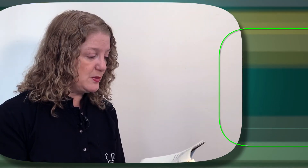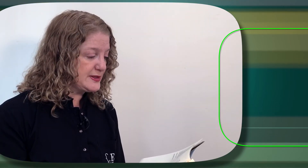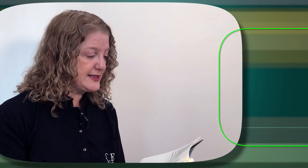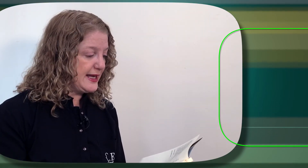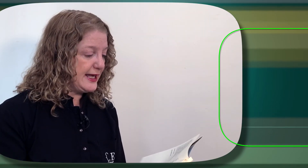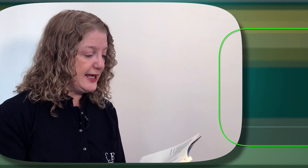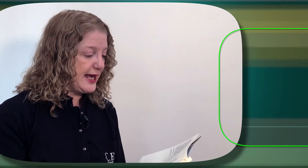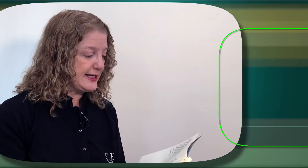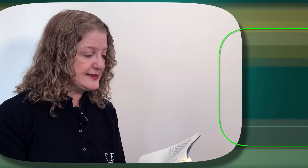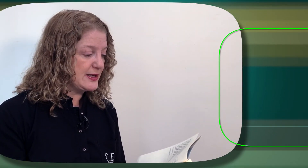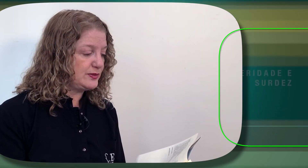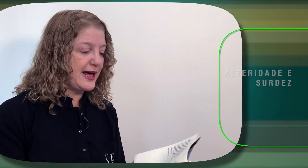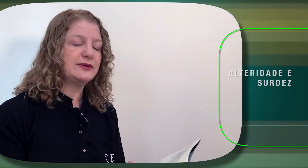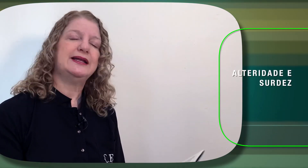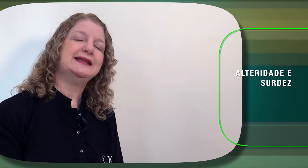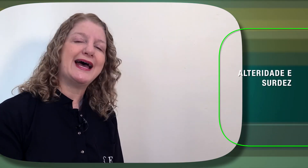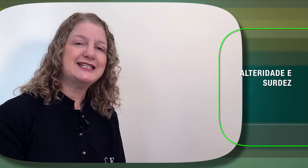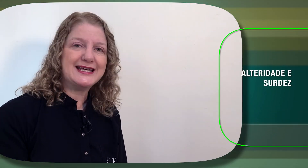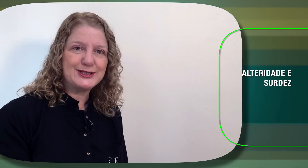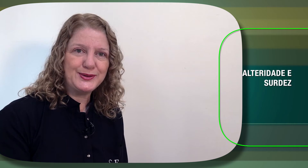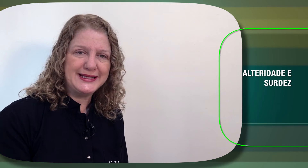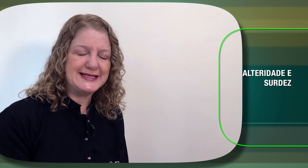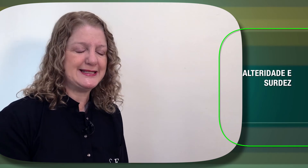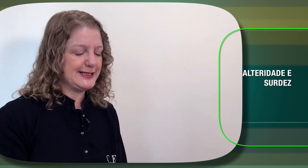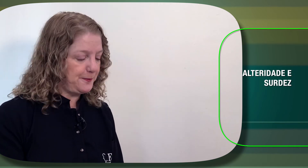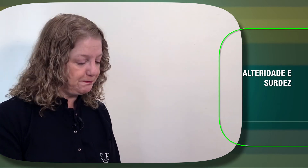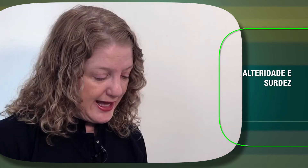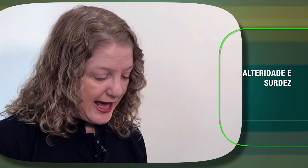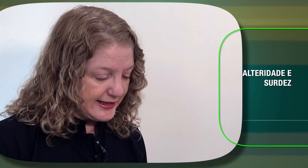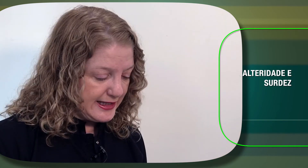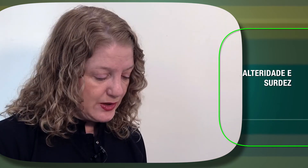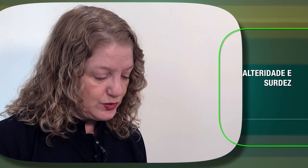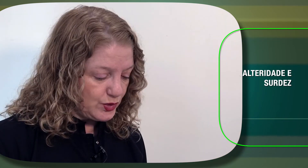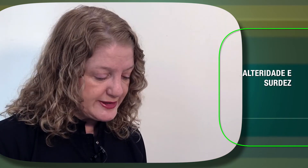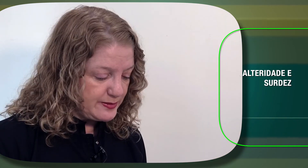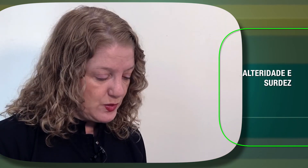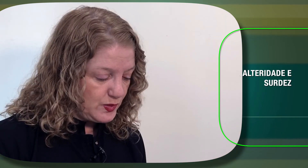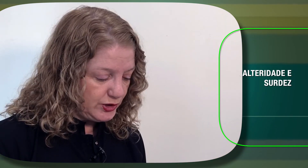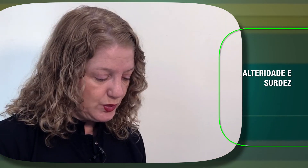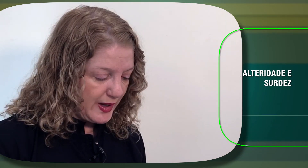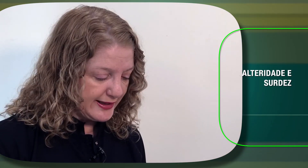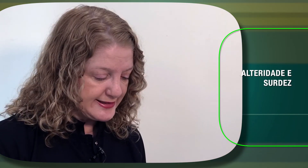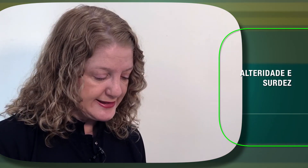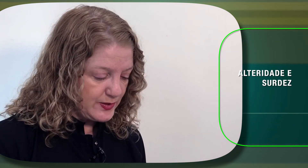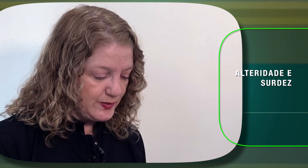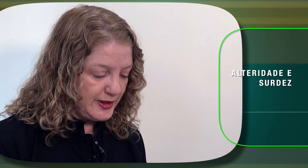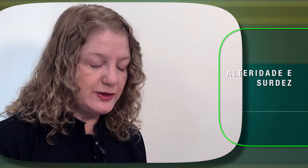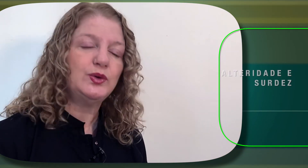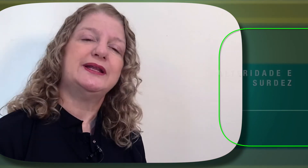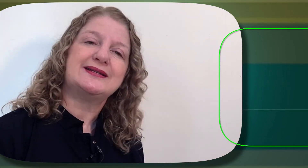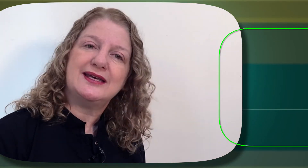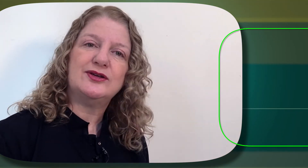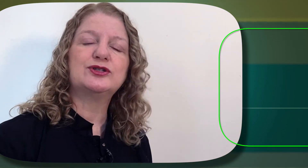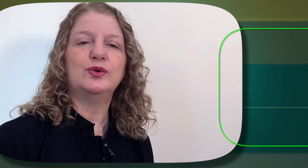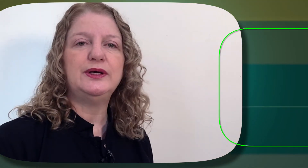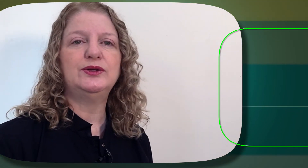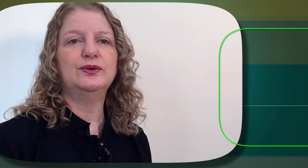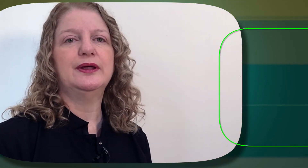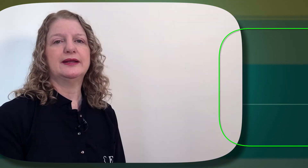finalizarmos, a questão da alteridade e da surdez. Então, aqui eu trouxe muito a questão do terceiro excluído, né?